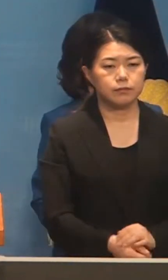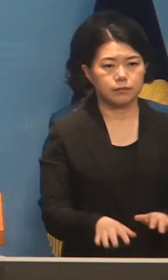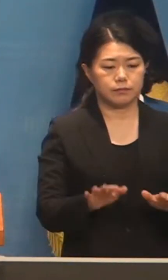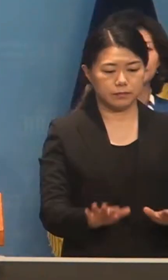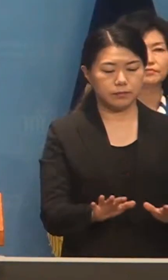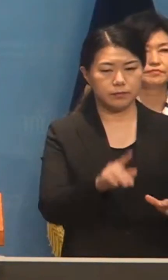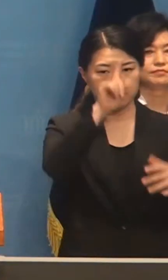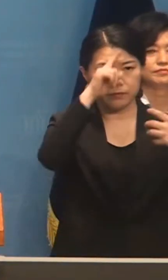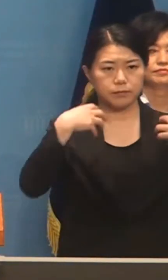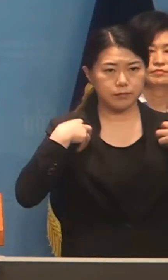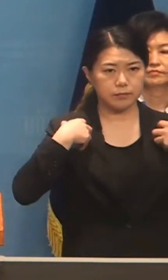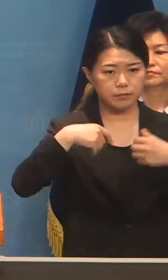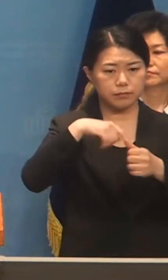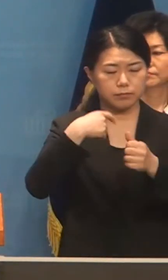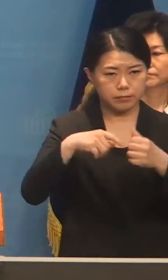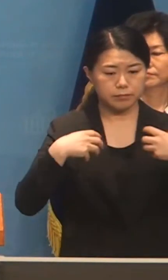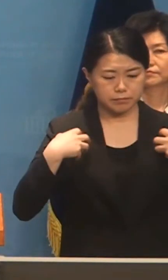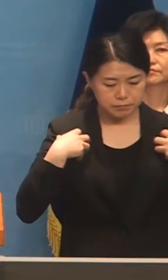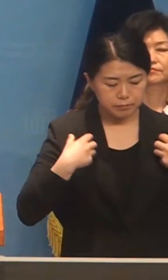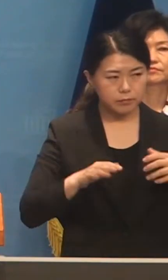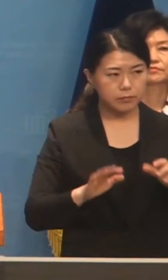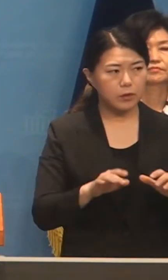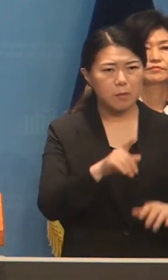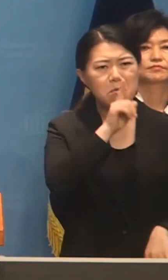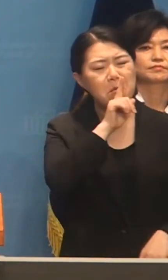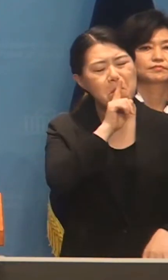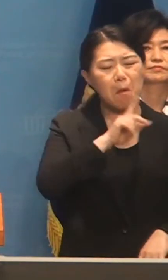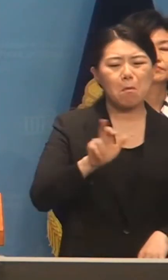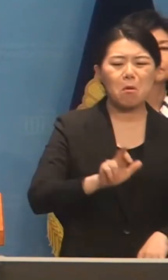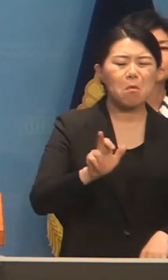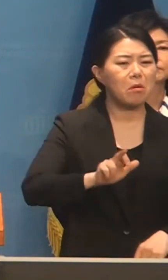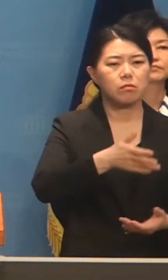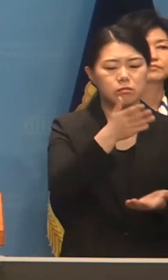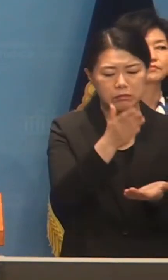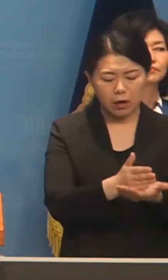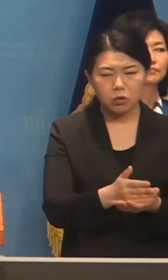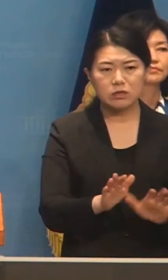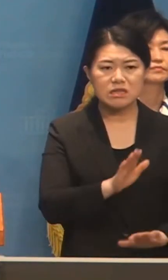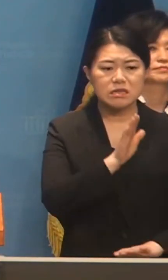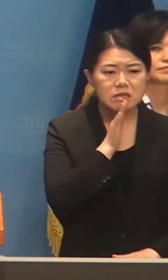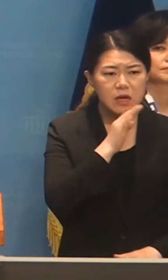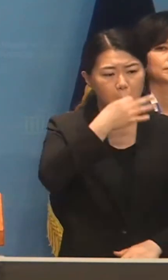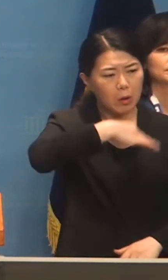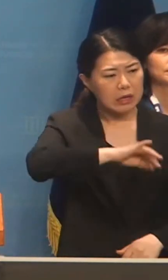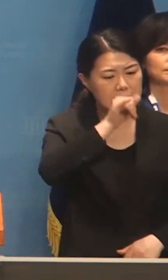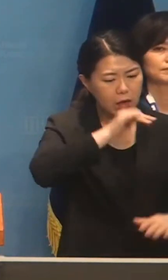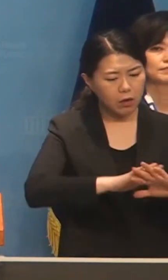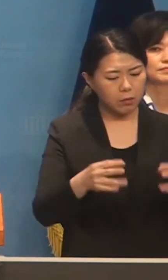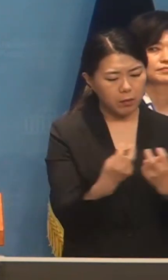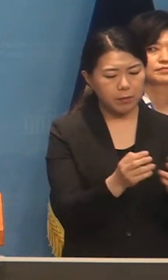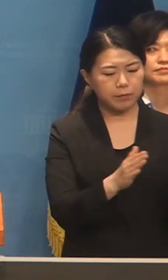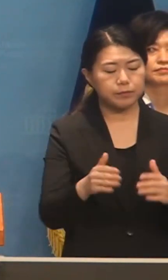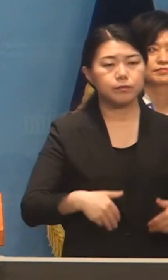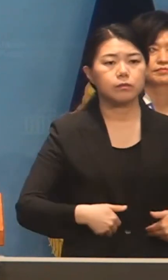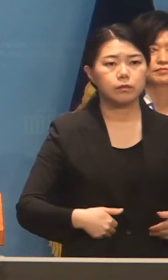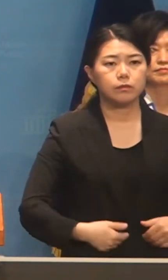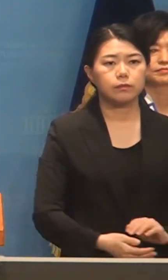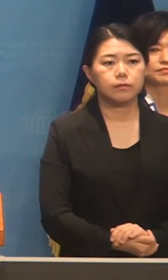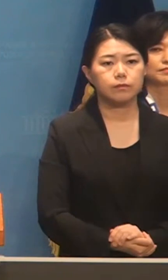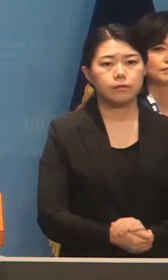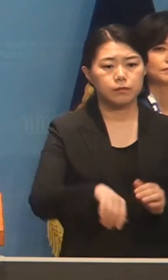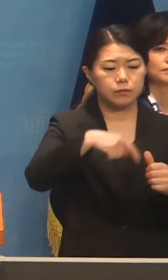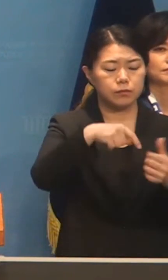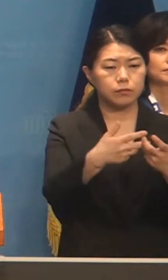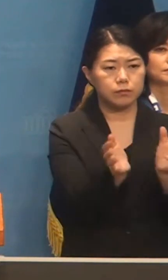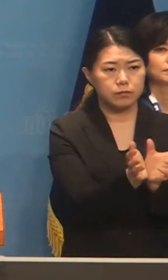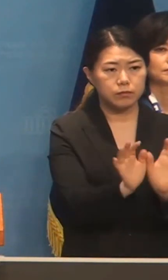이제는 정부와 교육당국이 더 이상 말로만 하는 관심이 아닌 실질적이고 효과적인 대책을 마련해야 합니다.